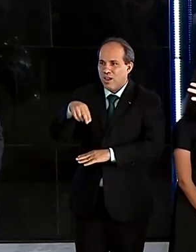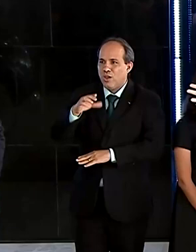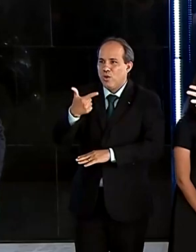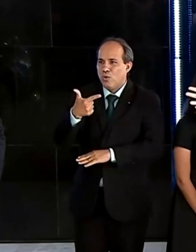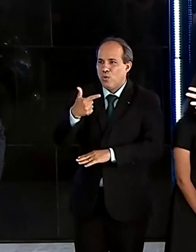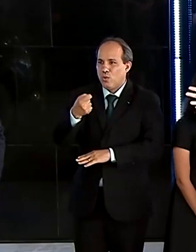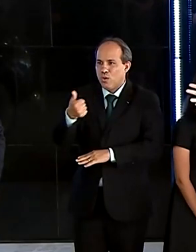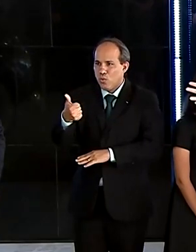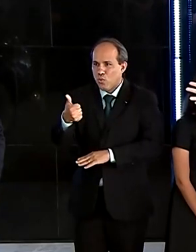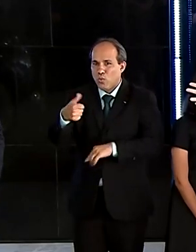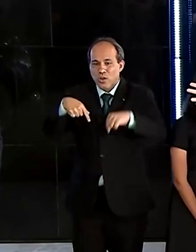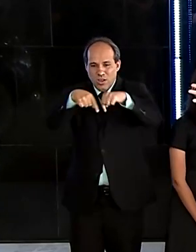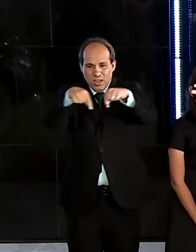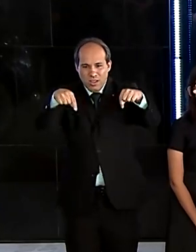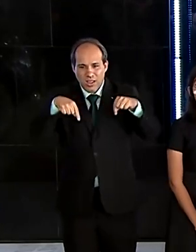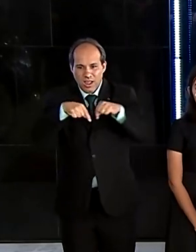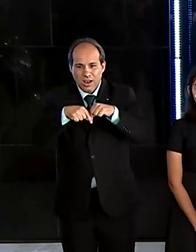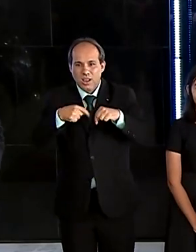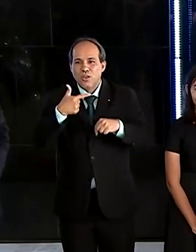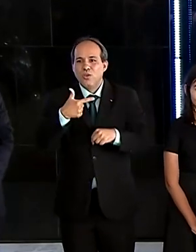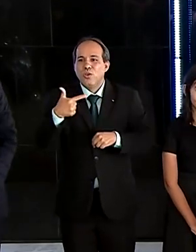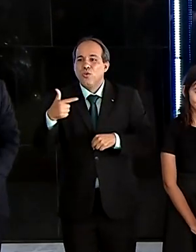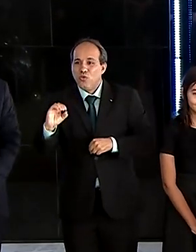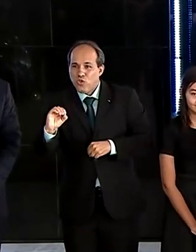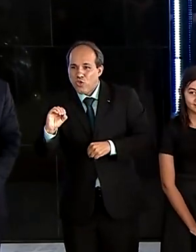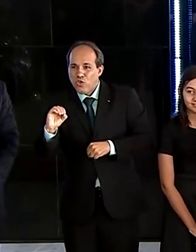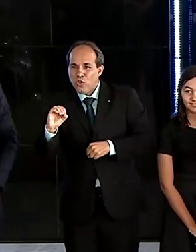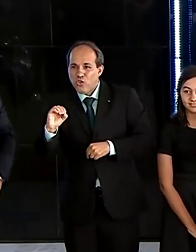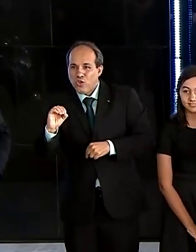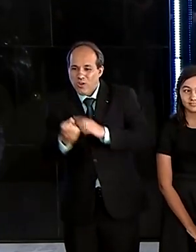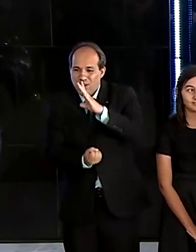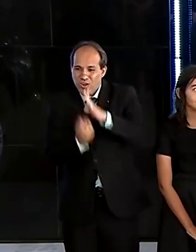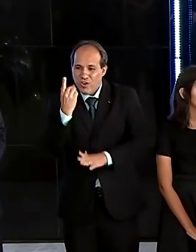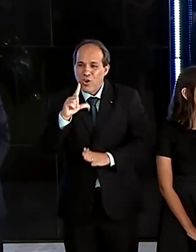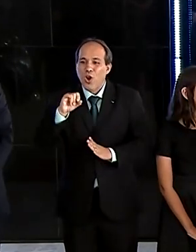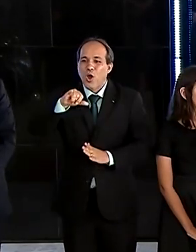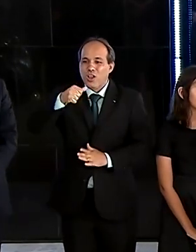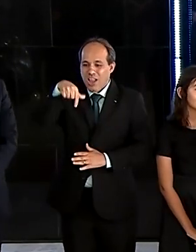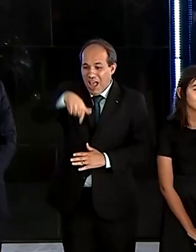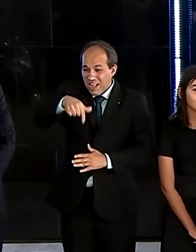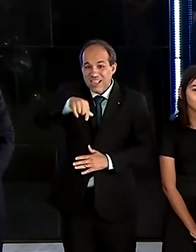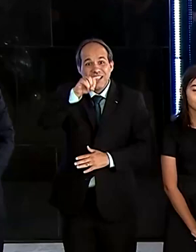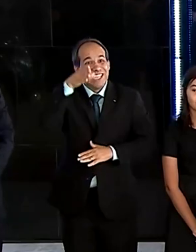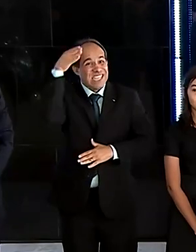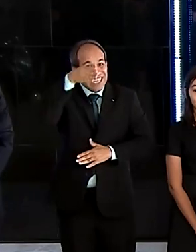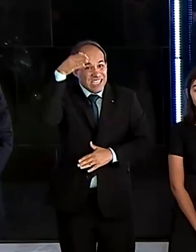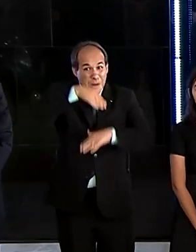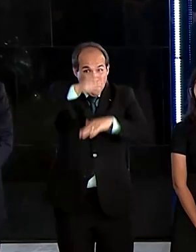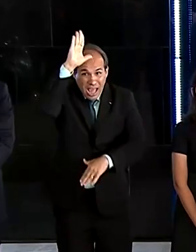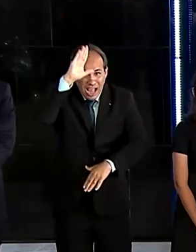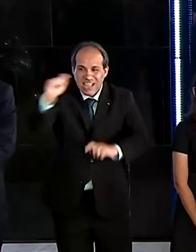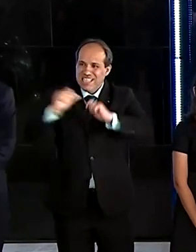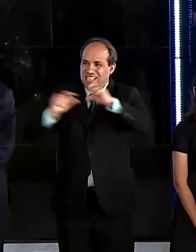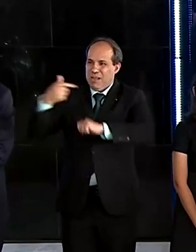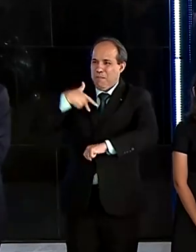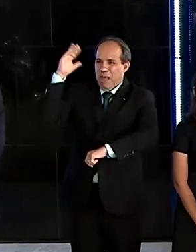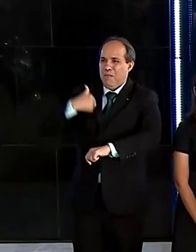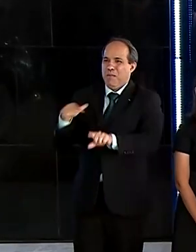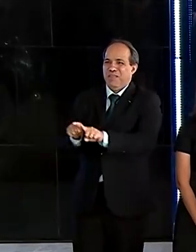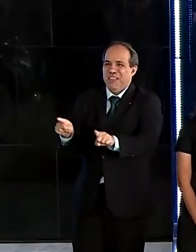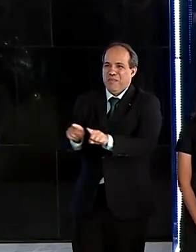201. CLM 201. Sala 220. Quanto mais terno fizer lá, mais eu ganho aqui.